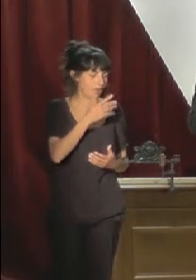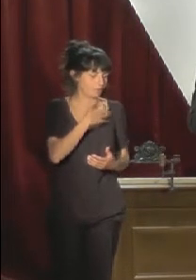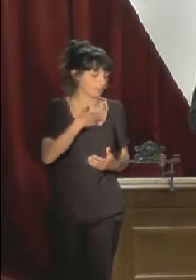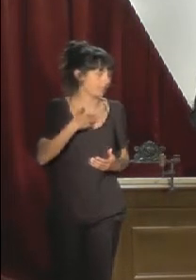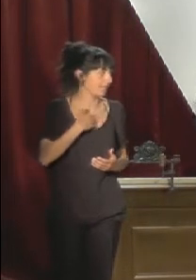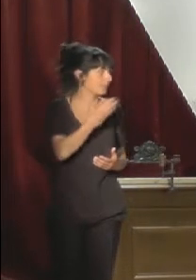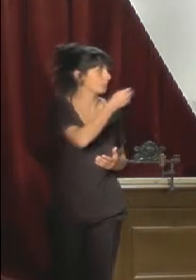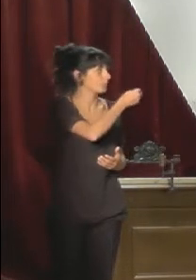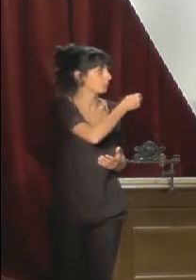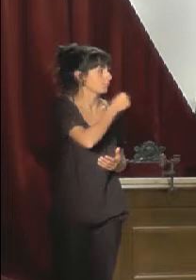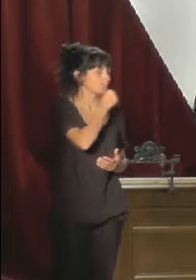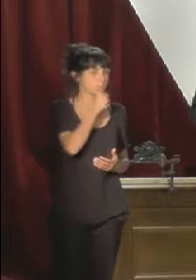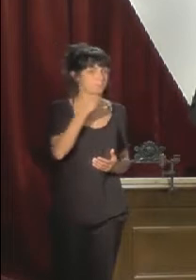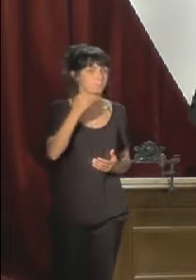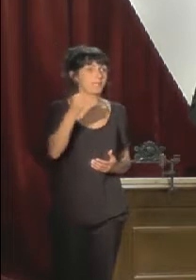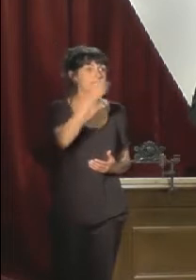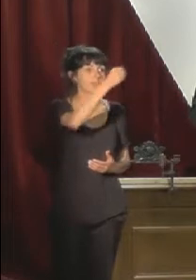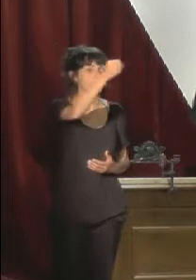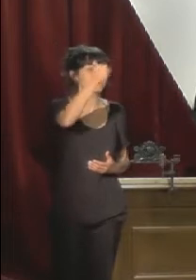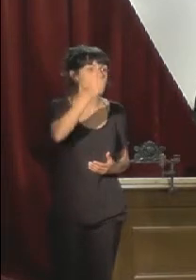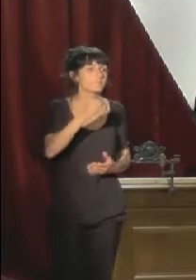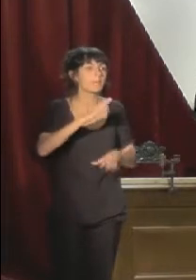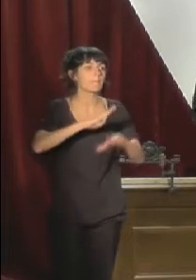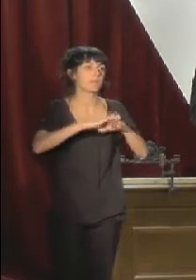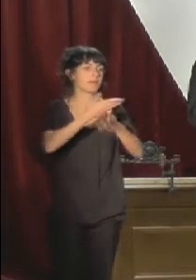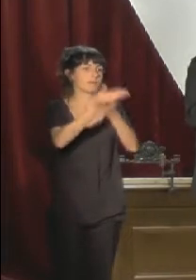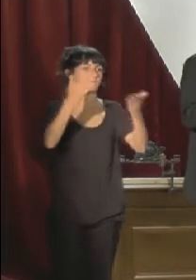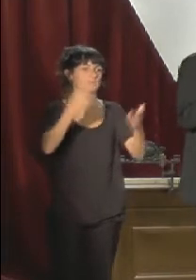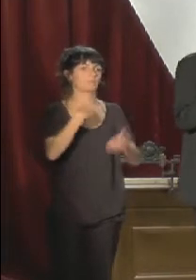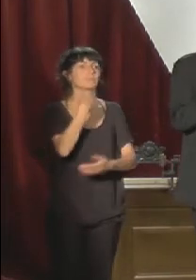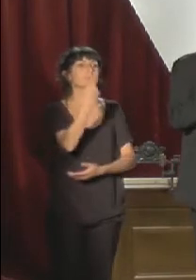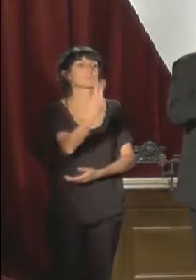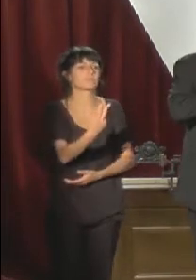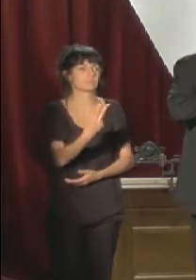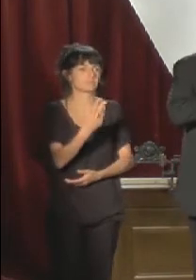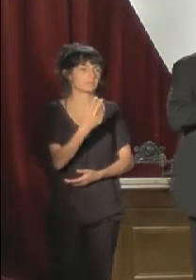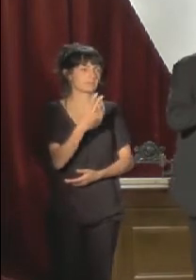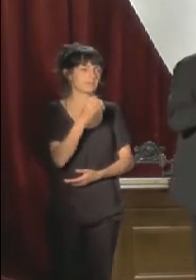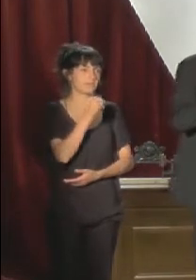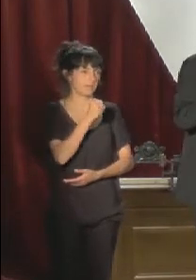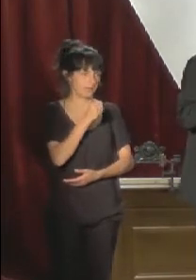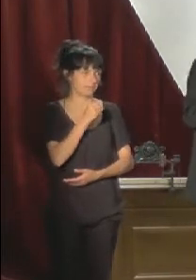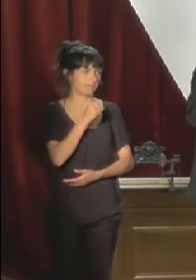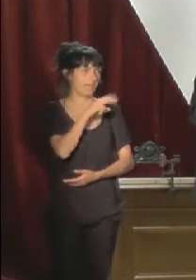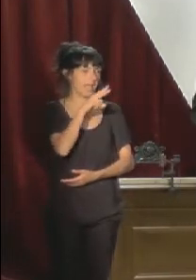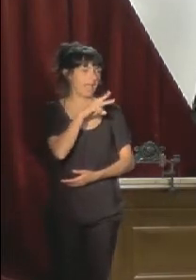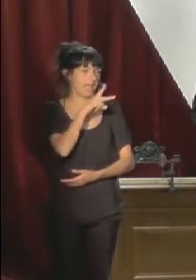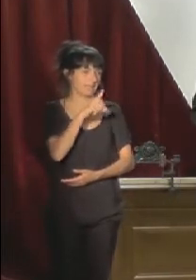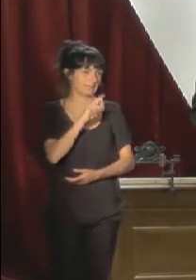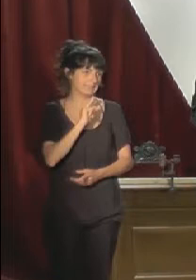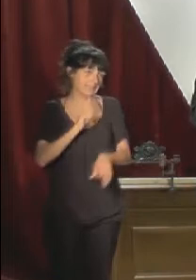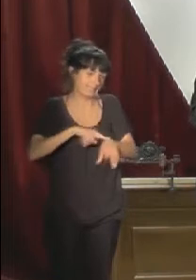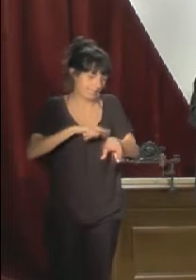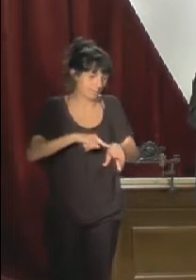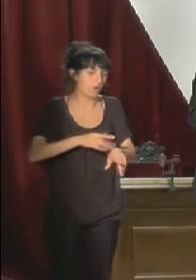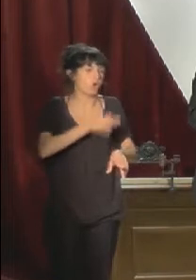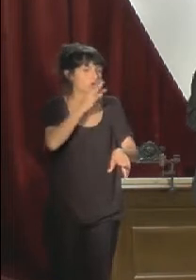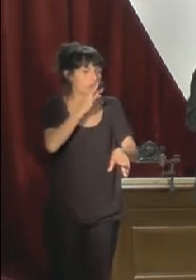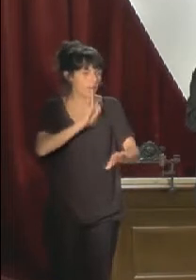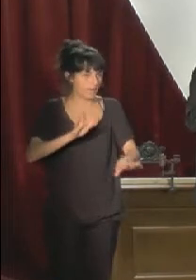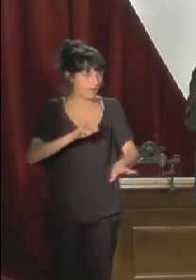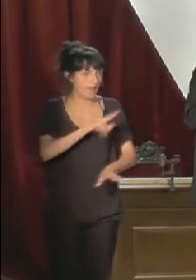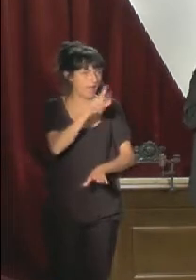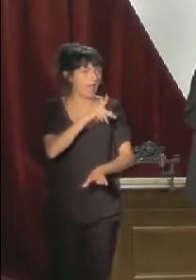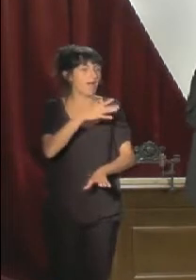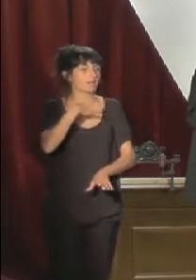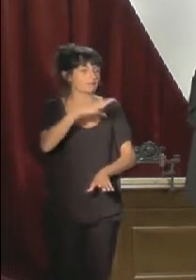que hai por aí que ten a organización pase a vos para nun tempo que ainda temos, por iso quero rematar canto